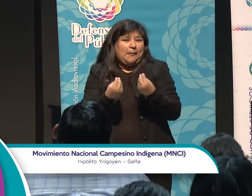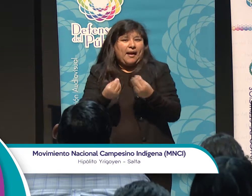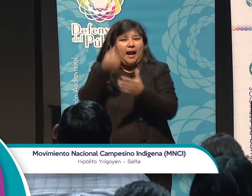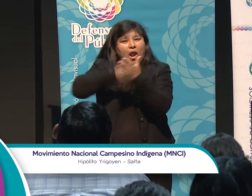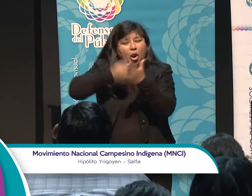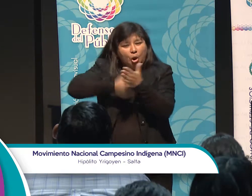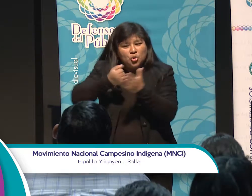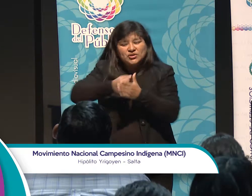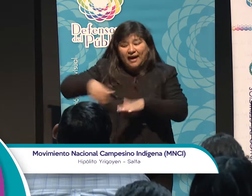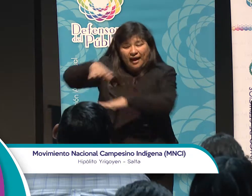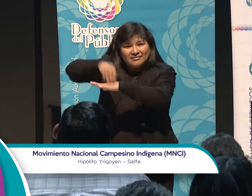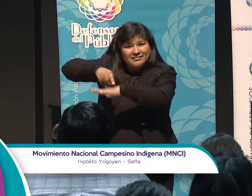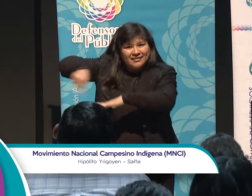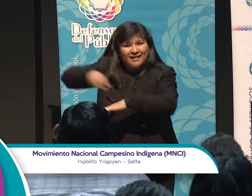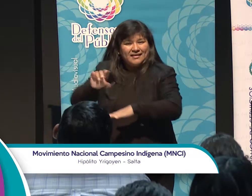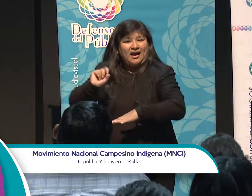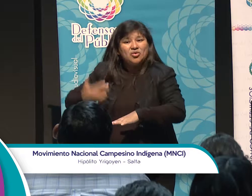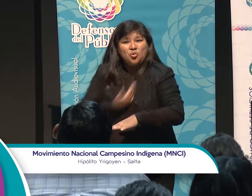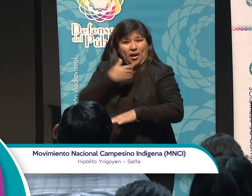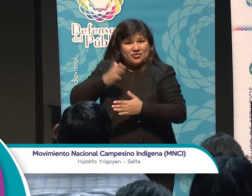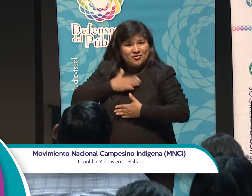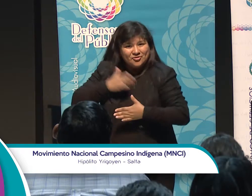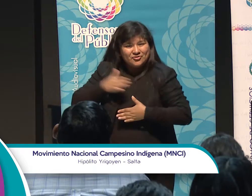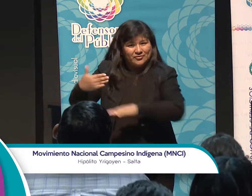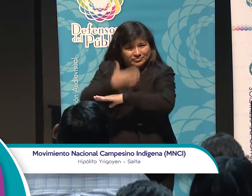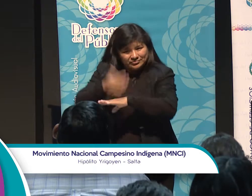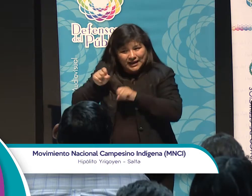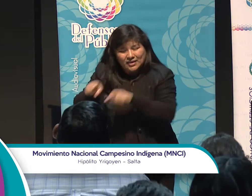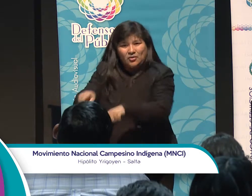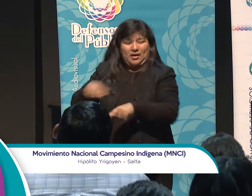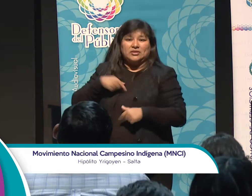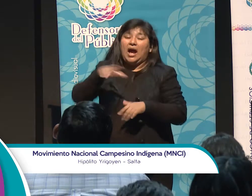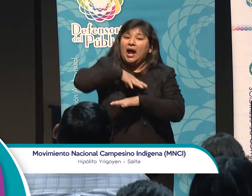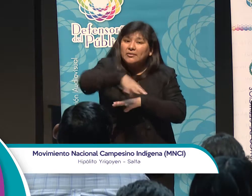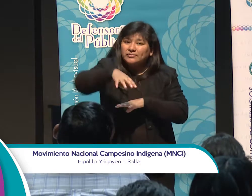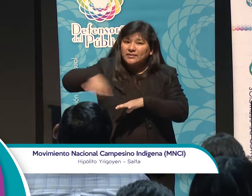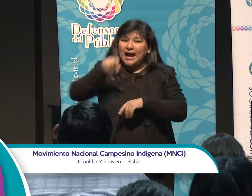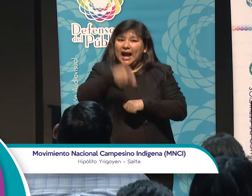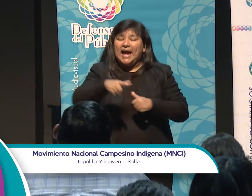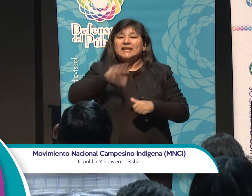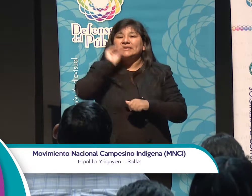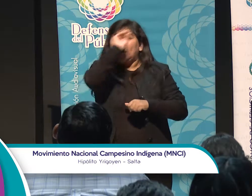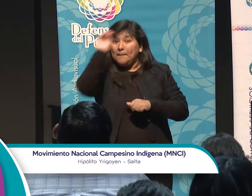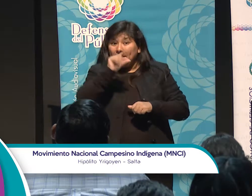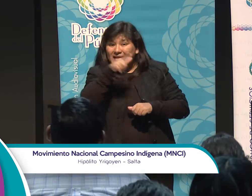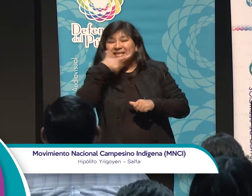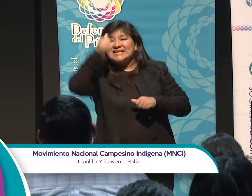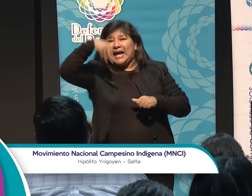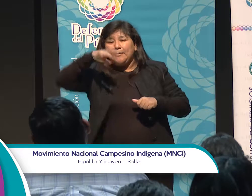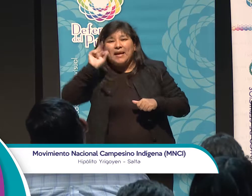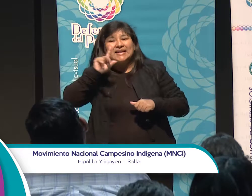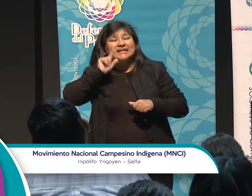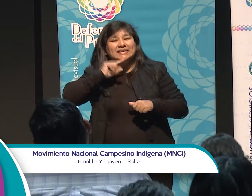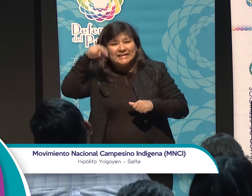tierra que tenemos mucho en el departamento de Oran, en el departamento de San Martín también, y bueno, después con